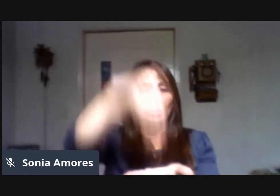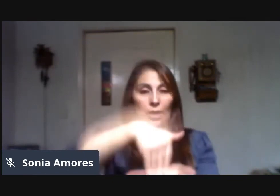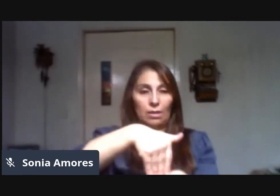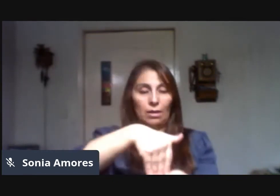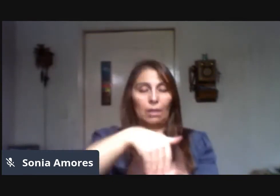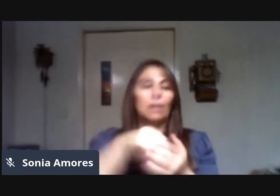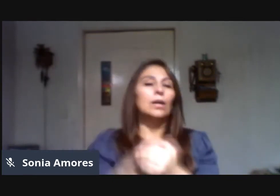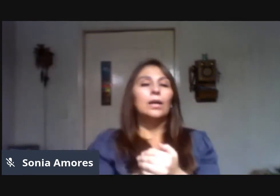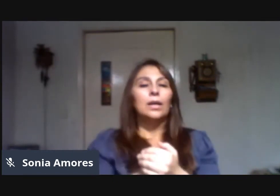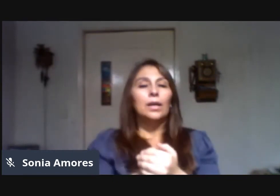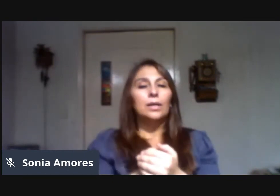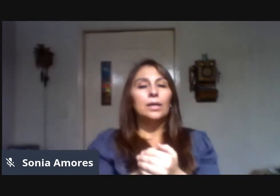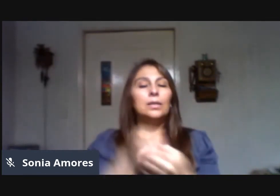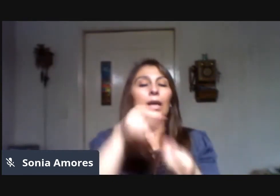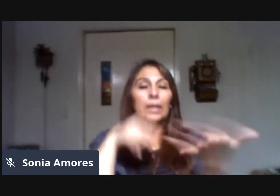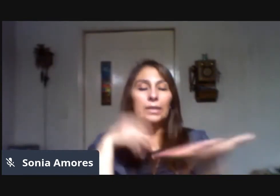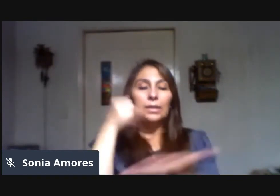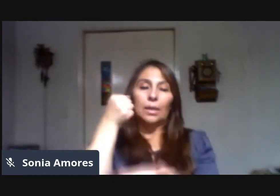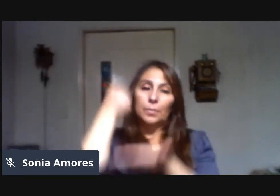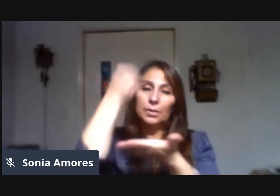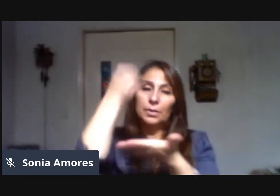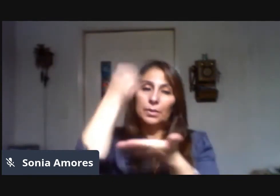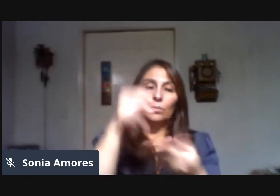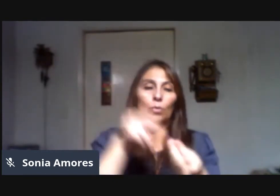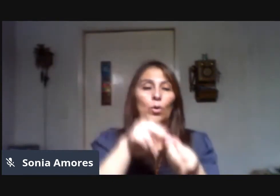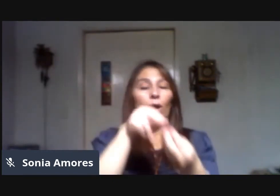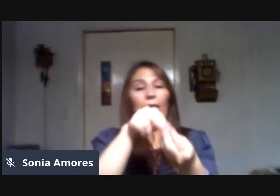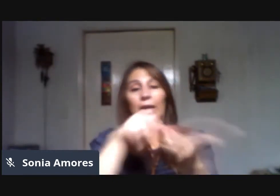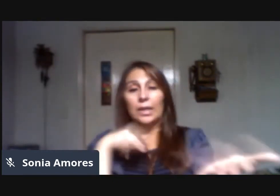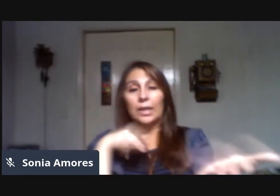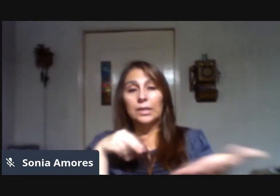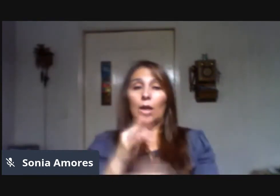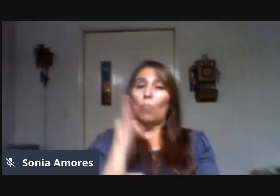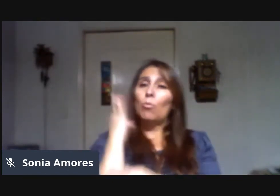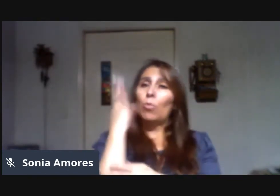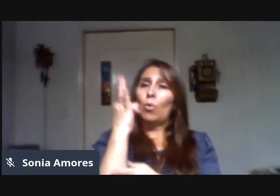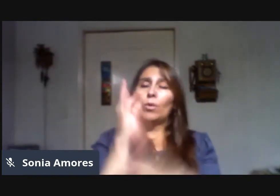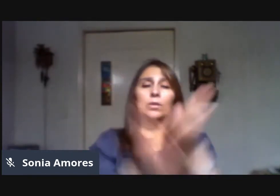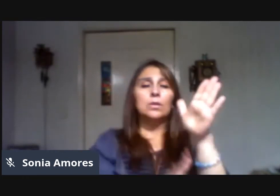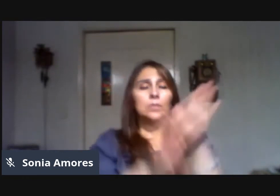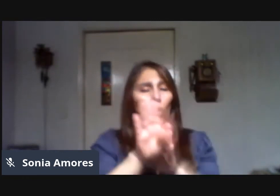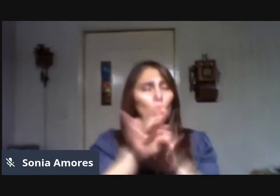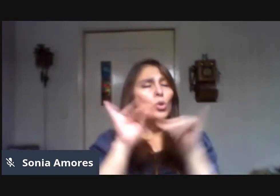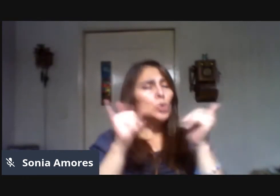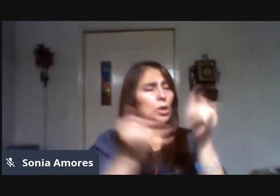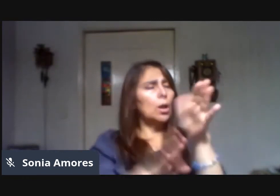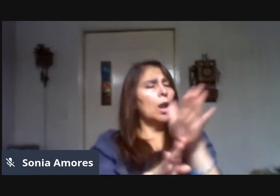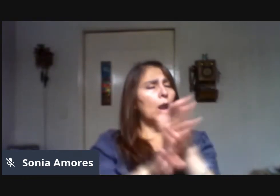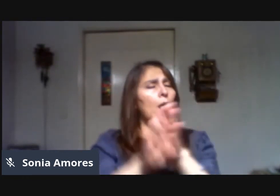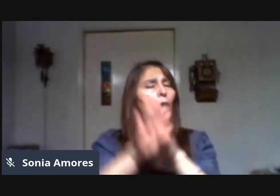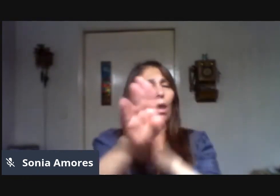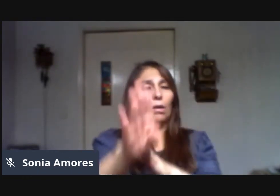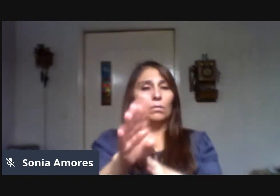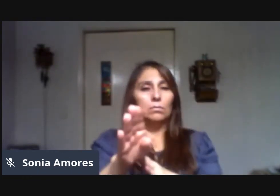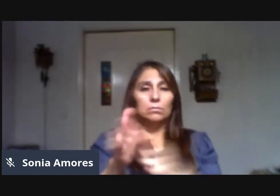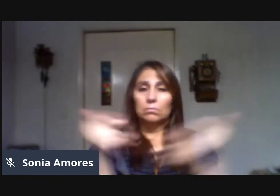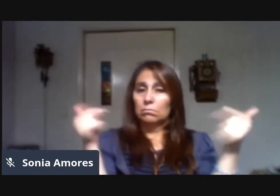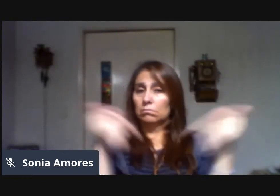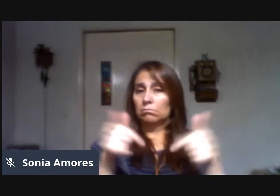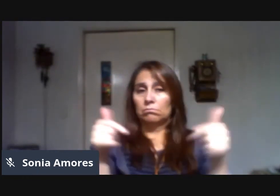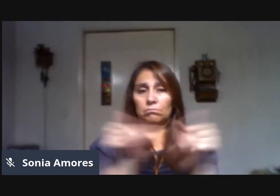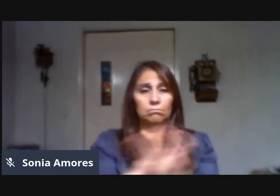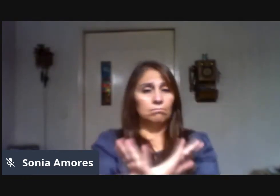del capitalismo, de la crisis de la promesa del desarrollo, del progreso. Aquí no estamos hablando de